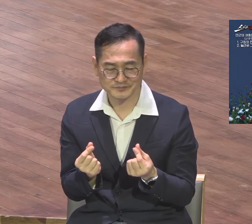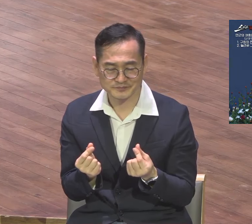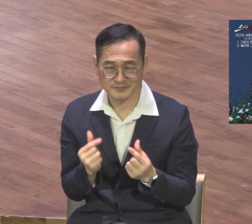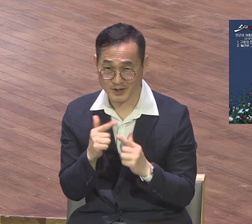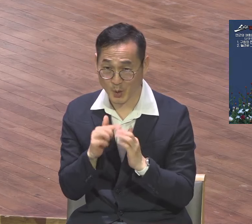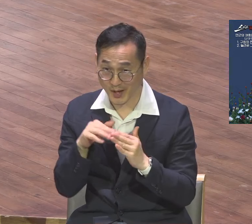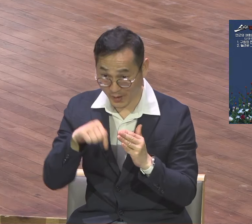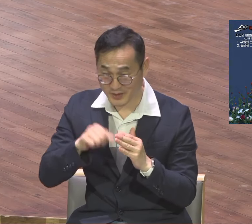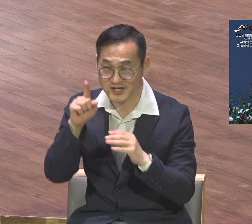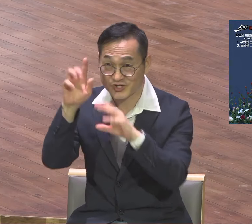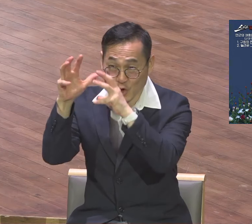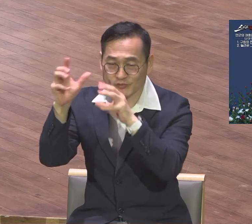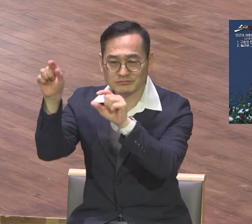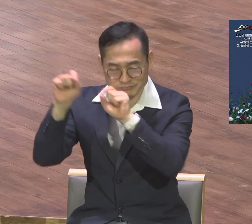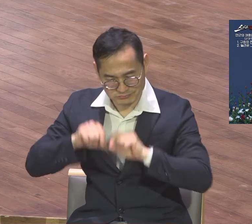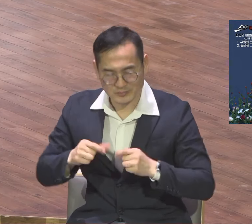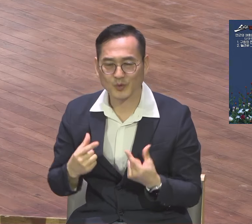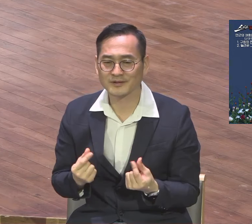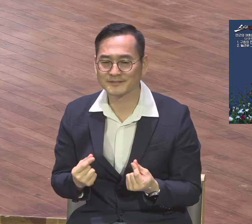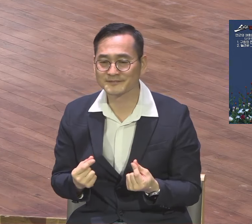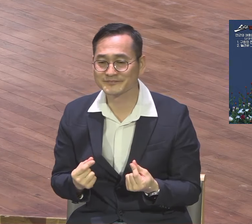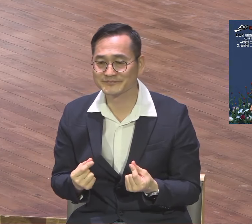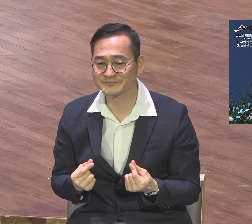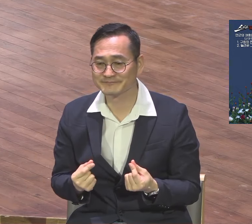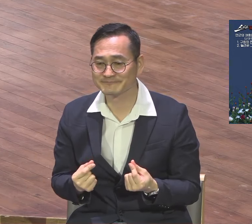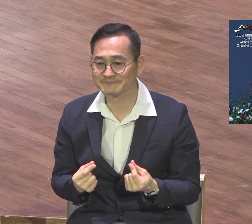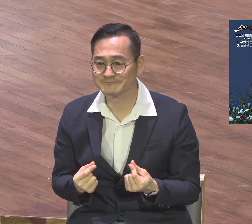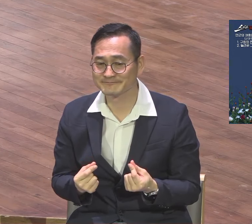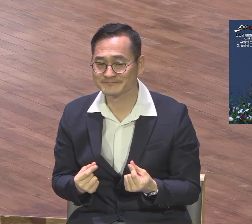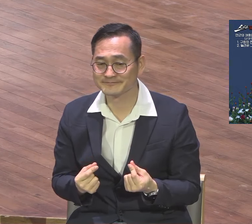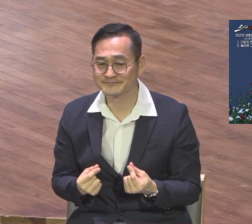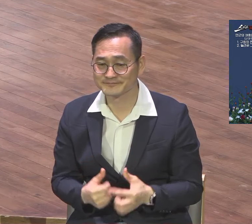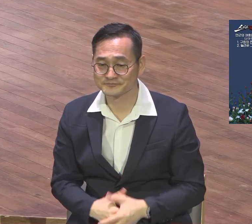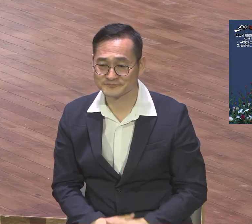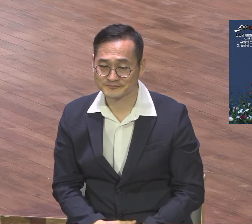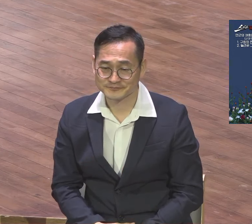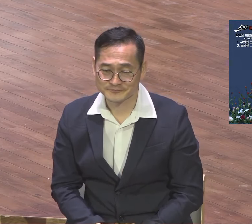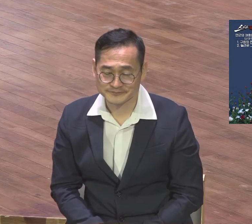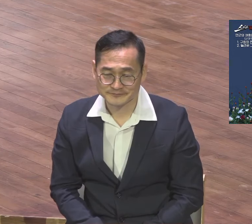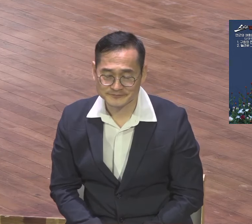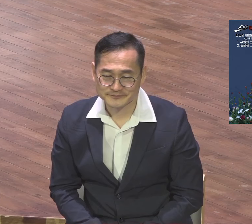교회천국, 아멘? 천국, 이 속에 들어오면 다 치유도 회복되고.